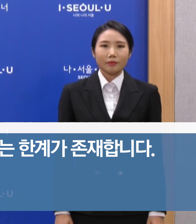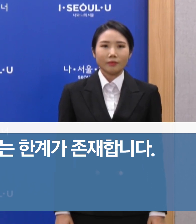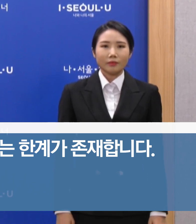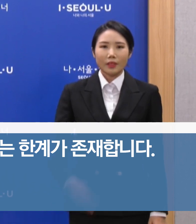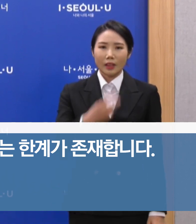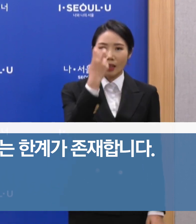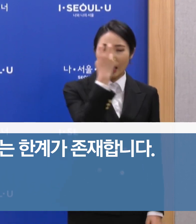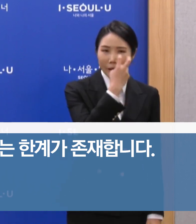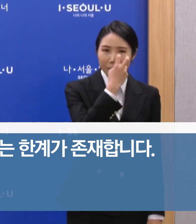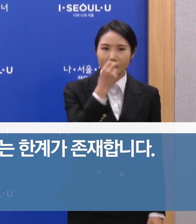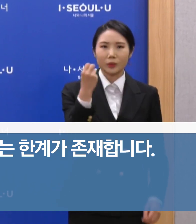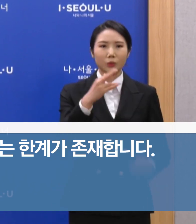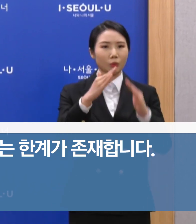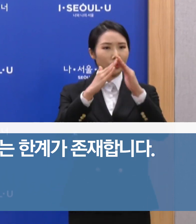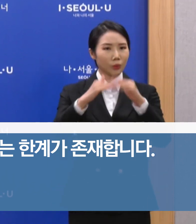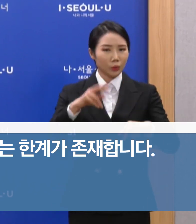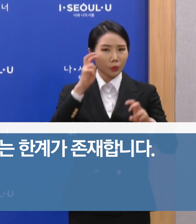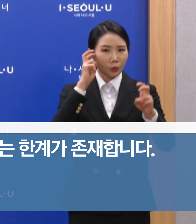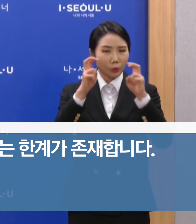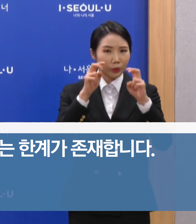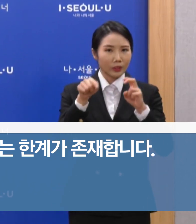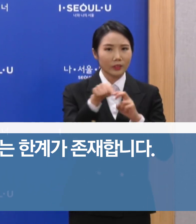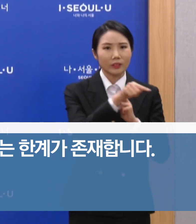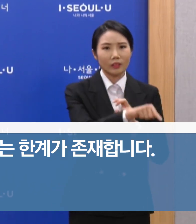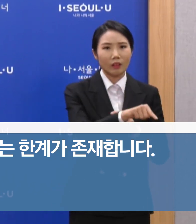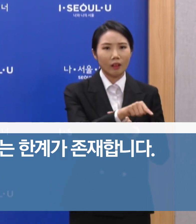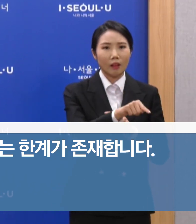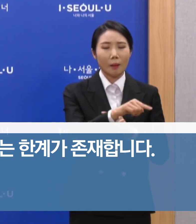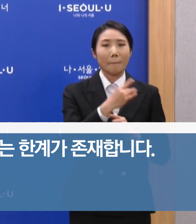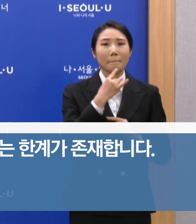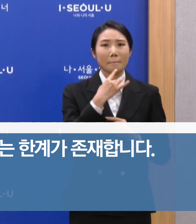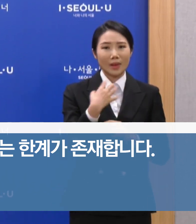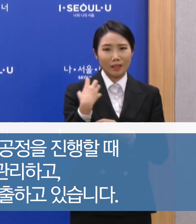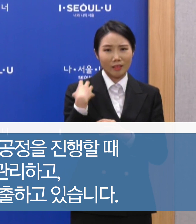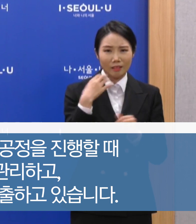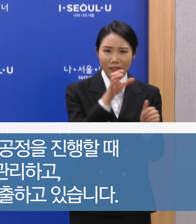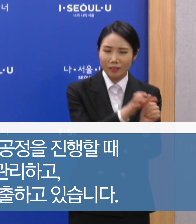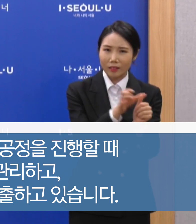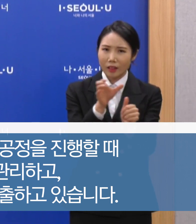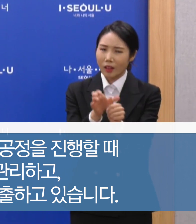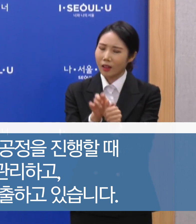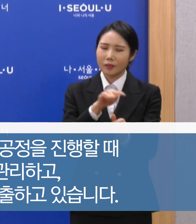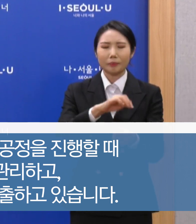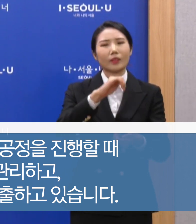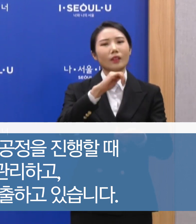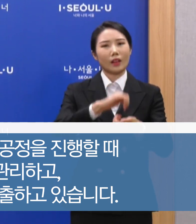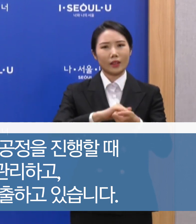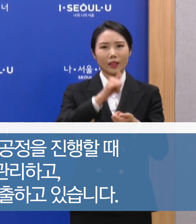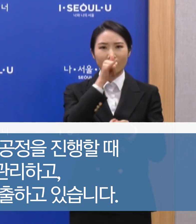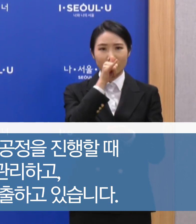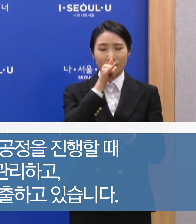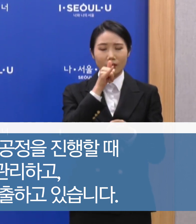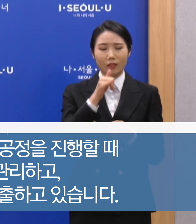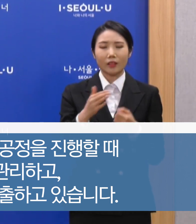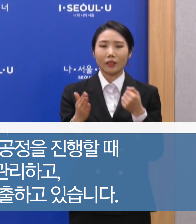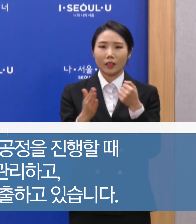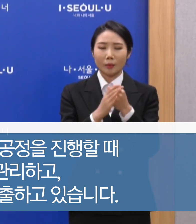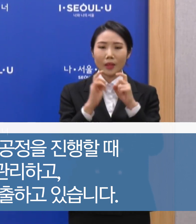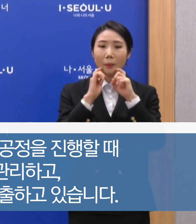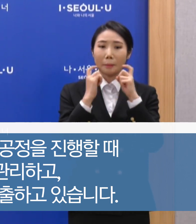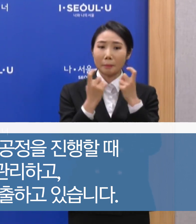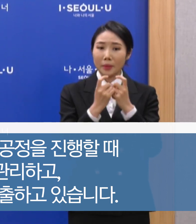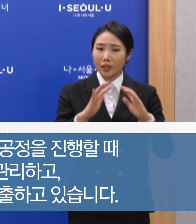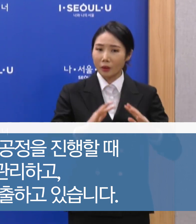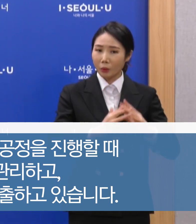감리와 시공사에 의존하는 현장 관리는 한계가 존재합니다. 현재 민간 공사장은 해체 공사